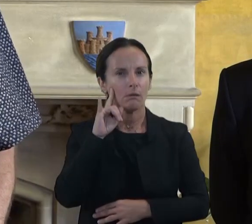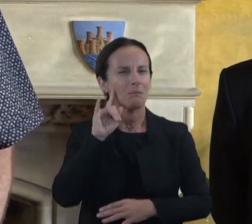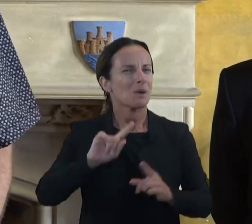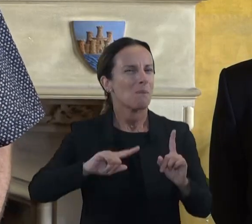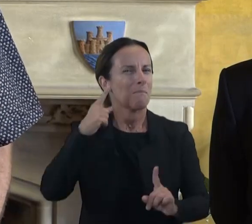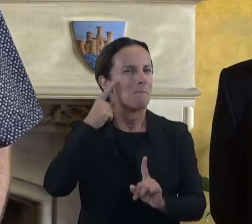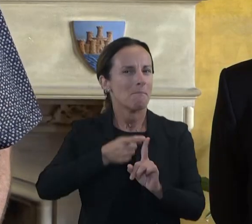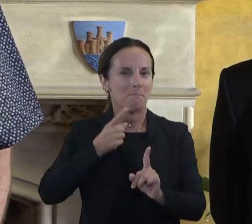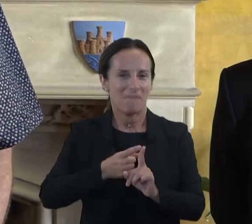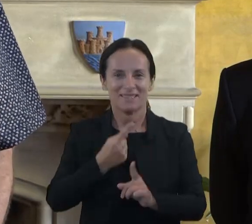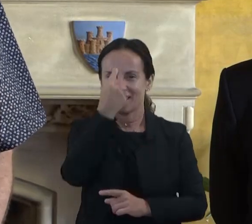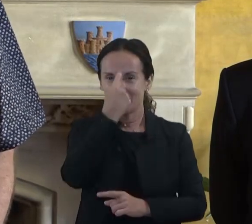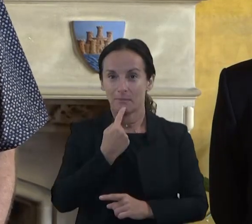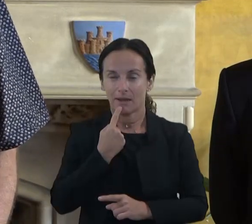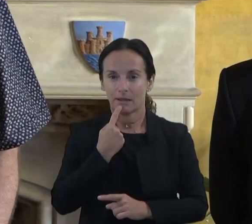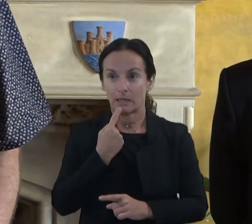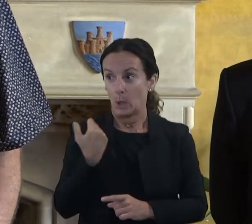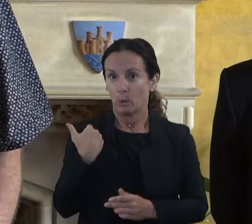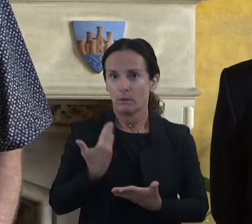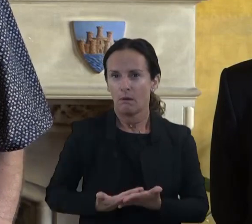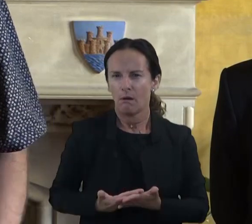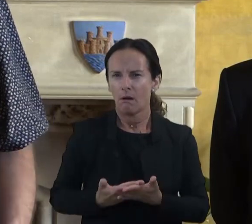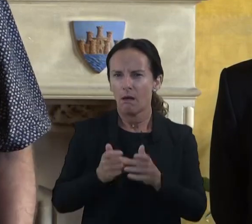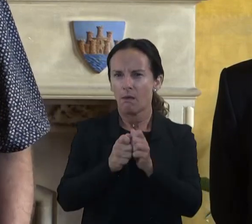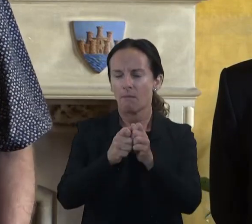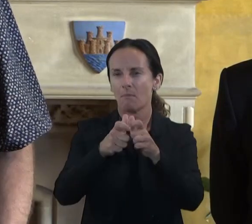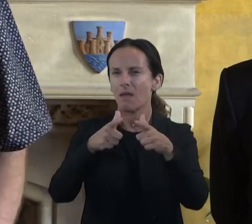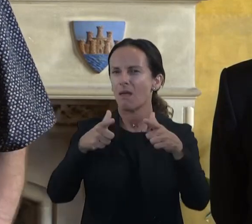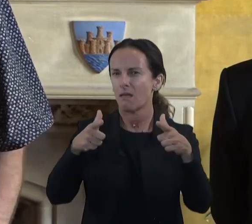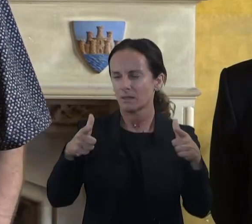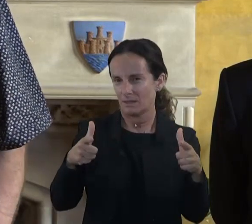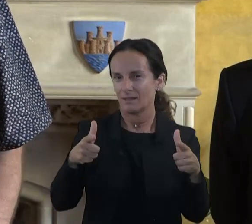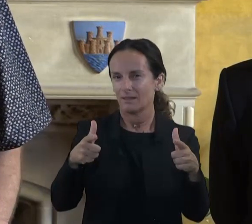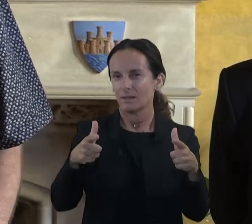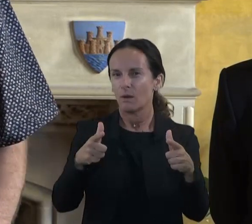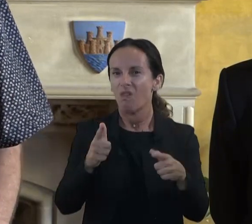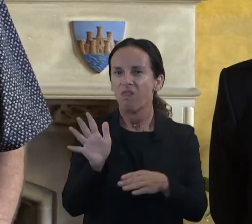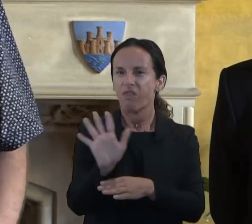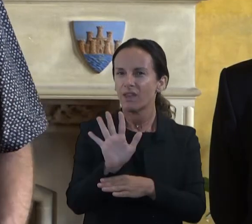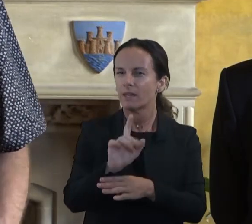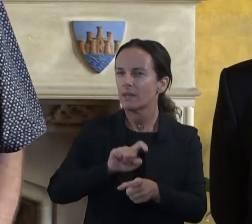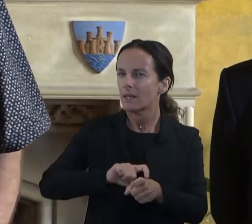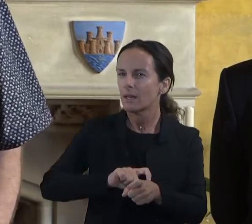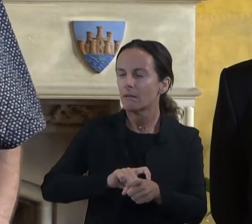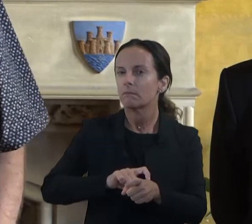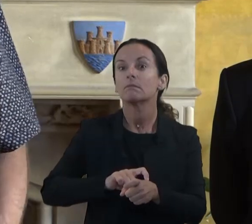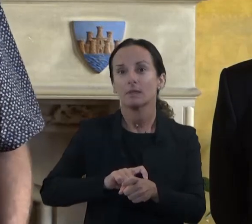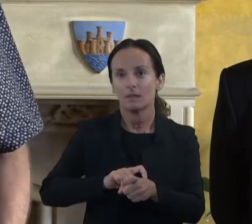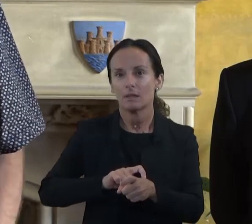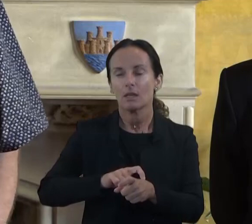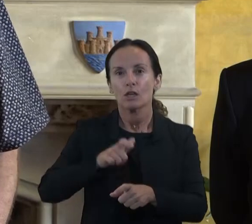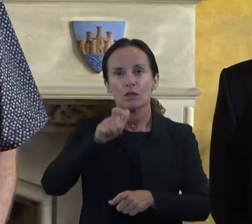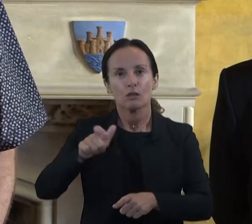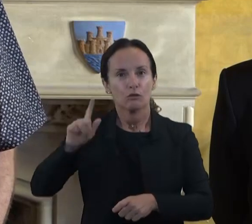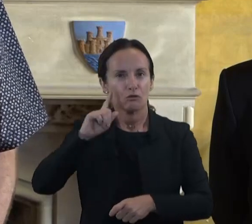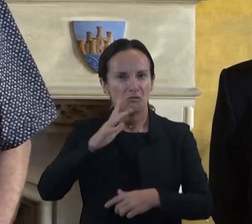la imagen, y en los últimos años ha empezado a aparecer con cada vez mayor frecuencia un tipo de cine hecho